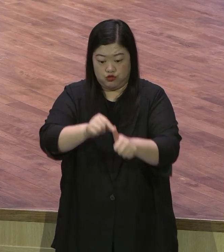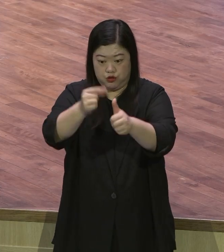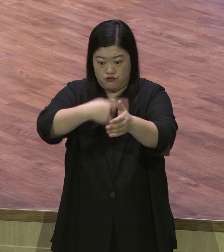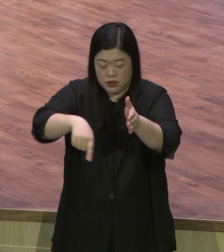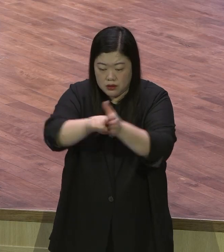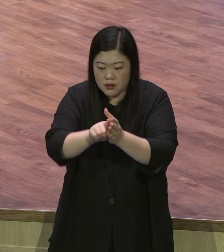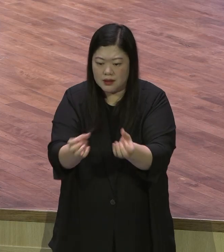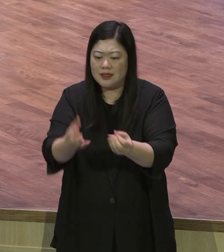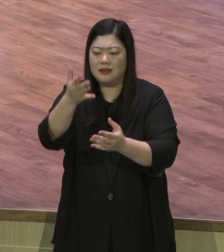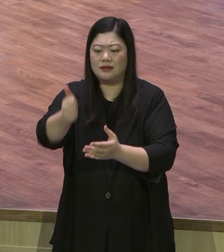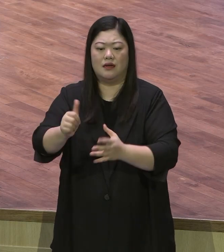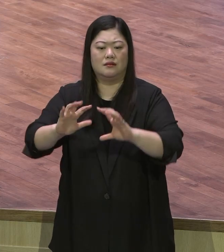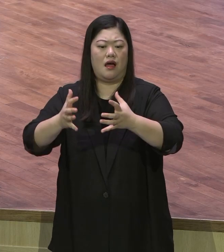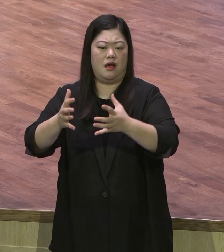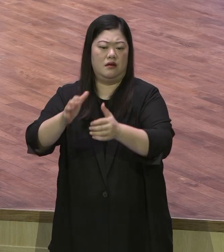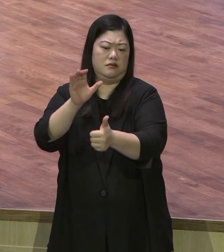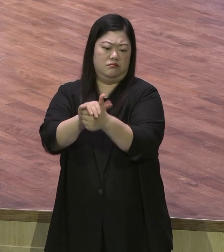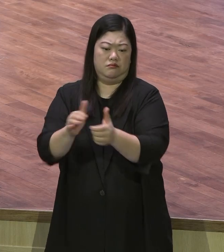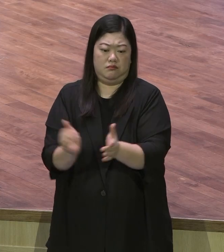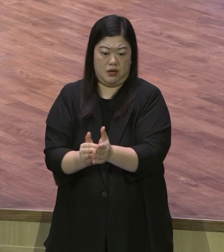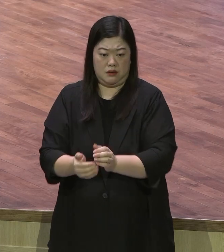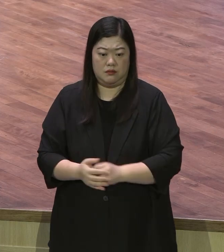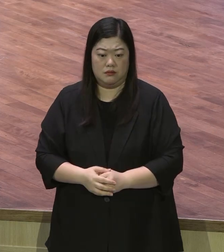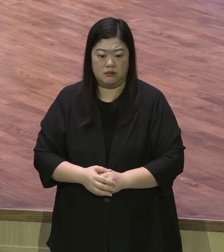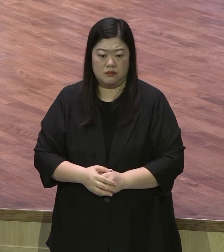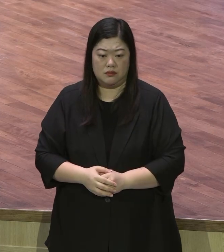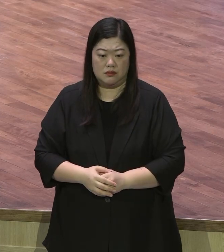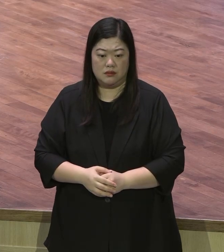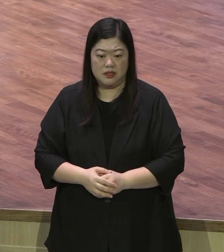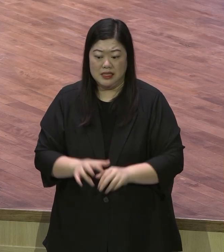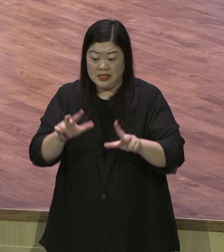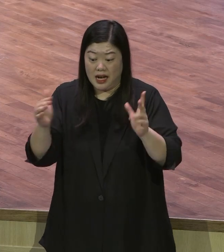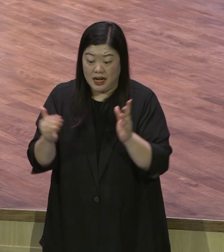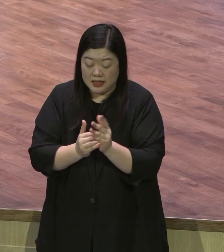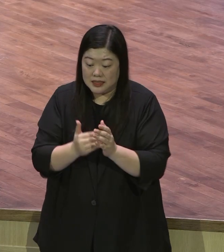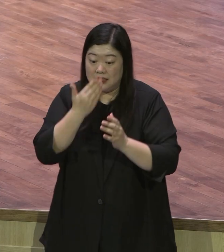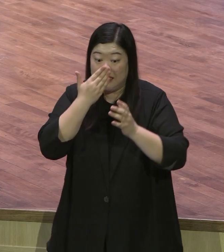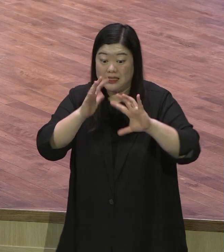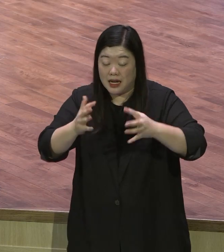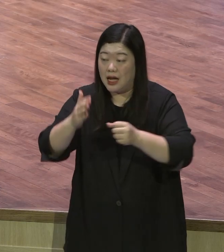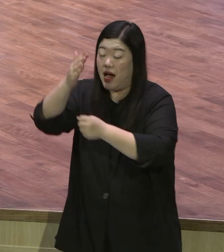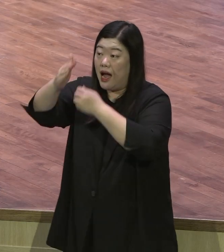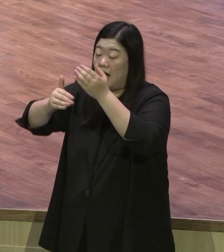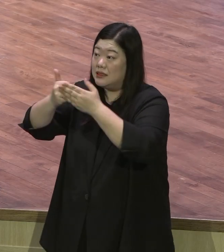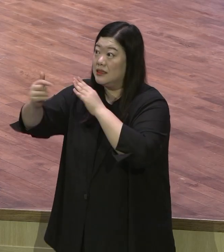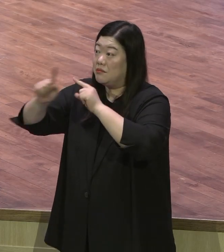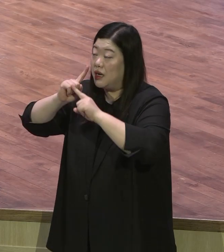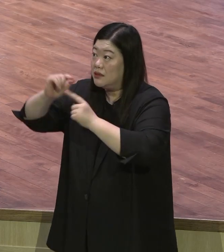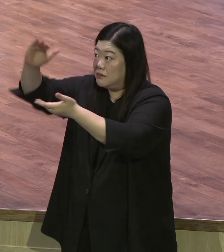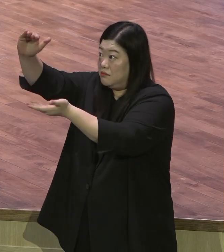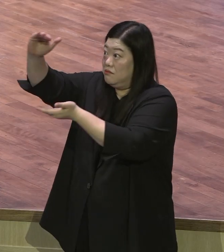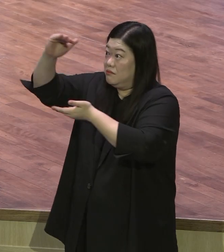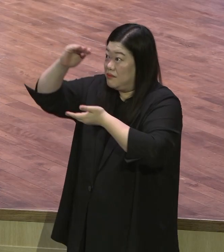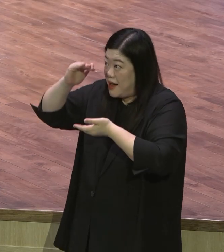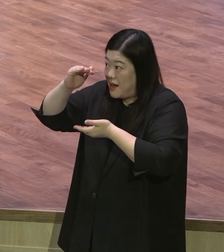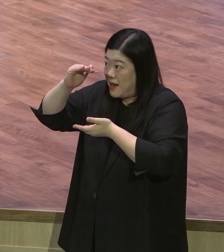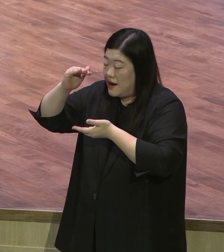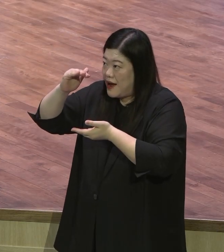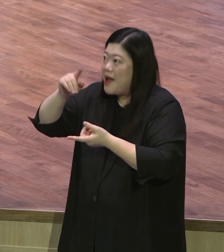이스라엘 백성들은요, 처음에는 일제히 하나님의 말씀을 그대로 다 믿고